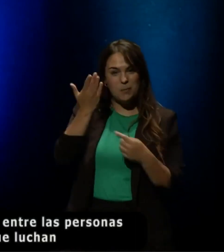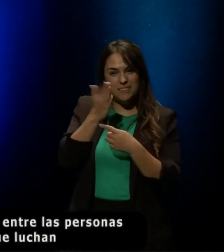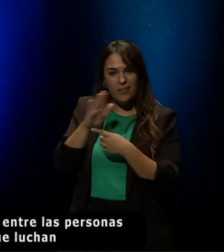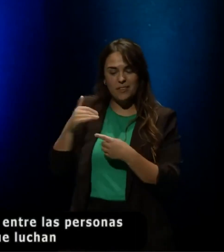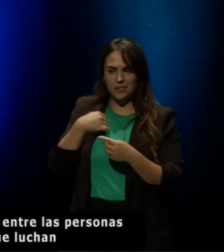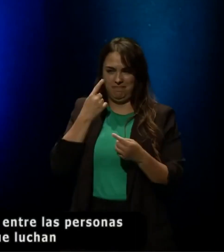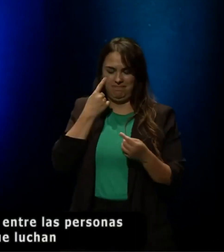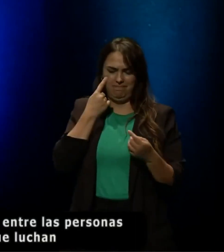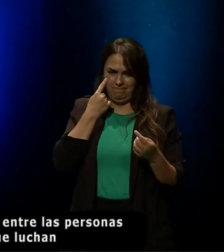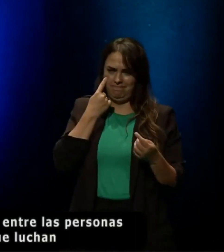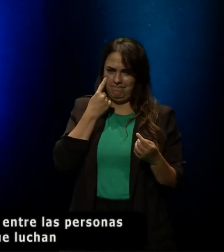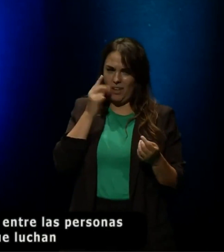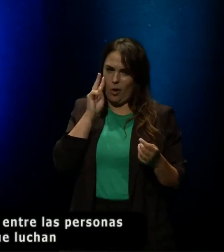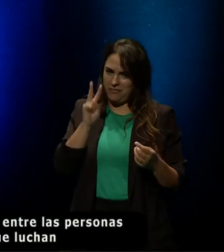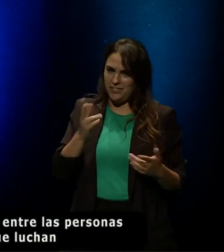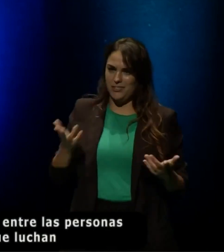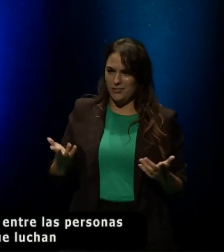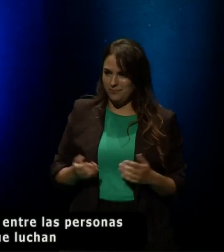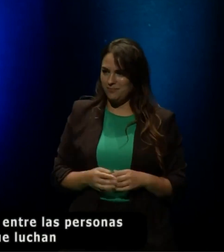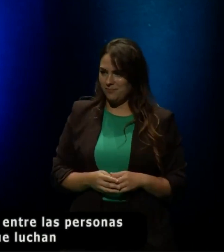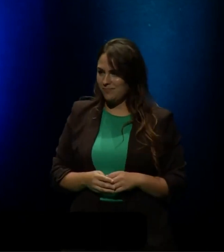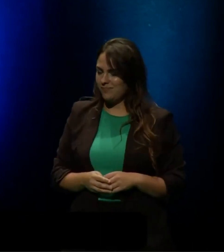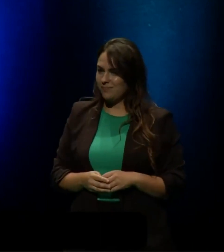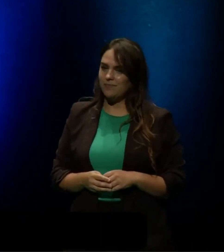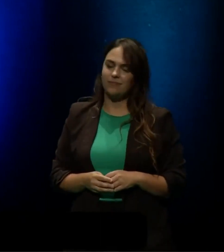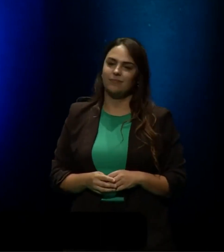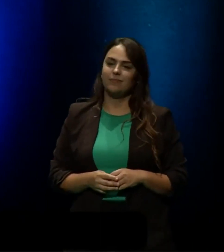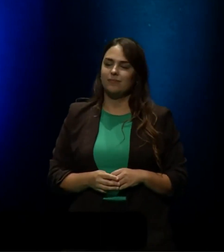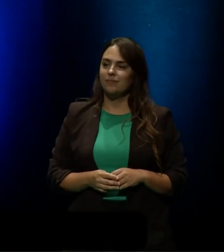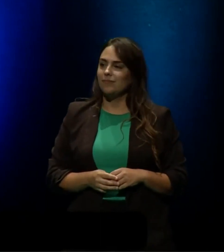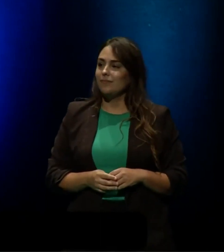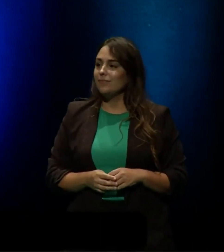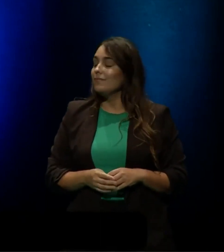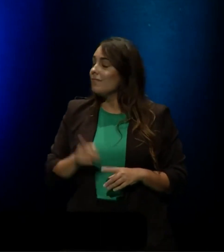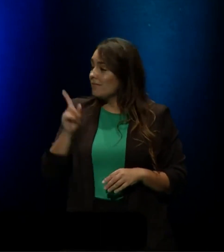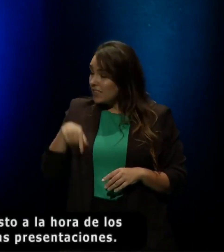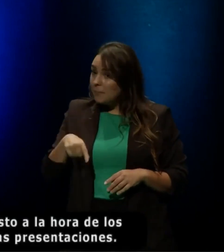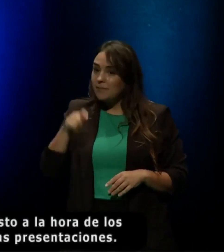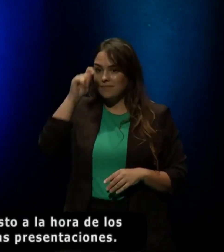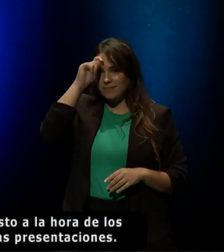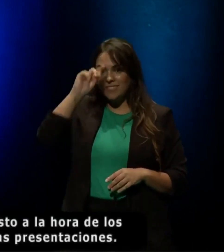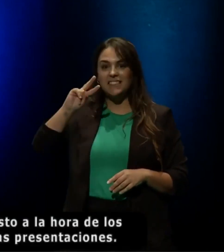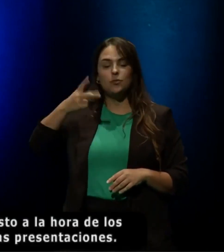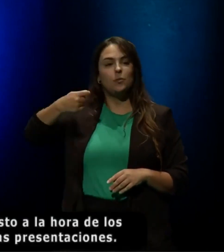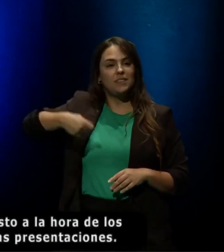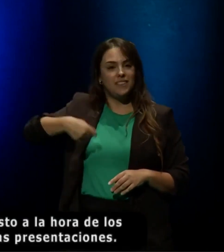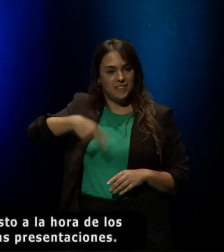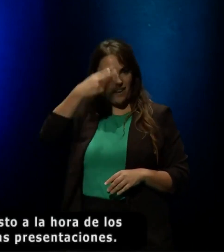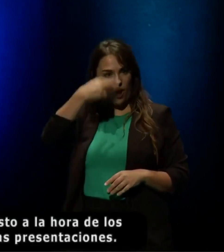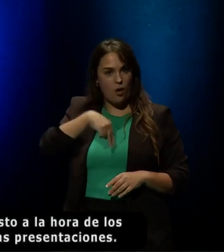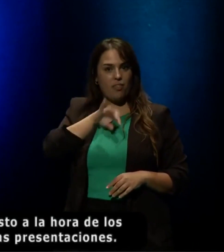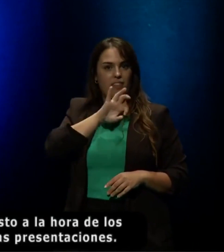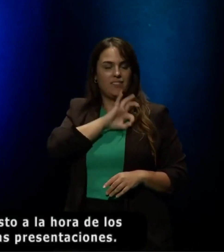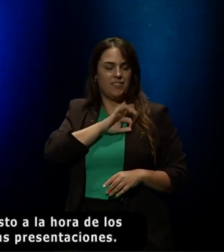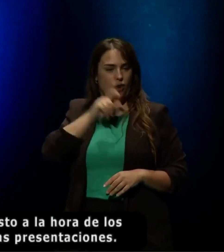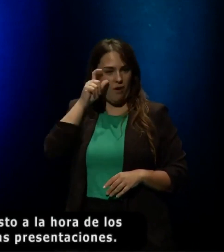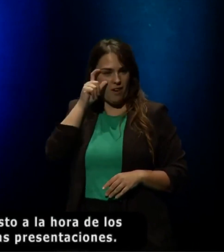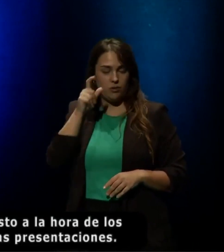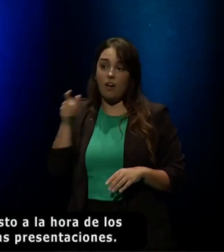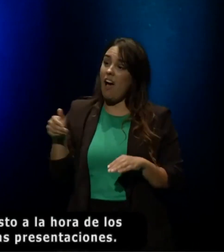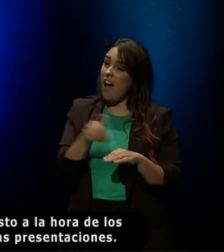presentaciones. Y un saludo al vicepresidente de la ONCE, Alberto Durán.